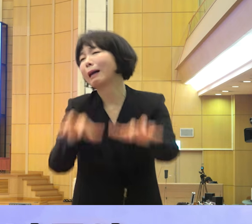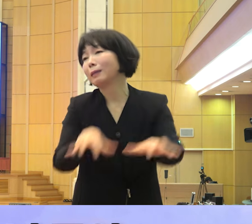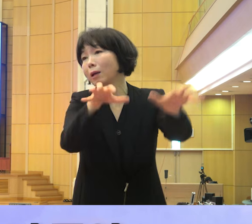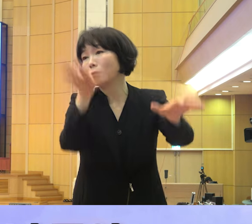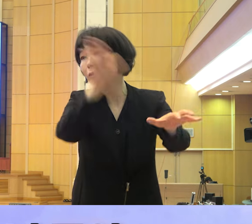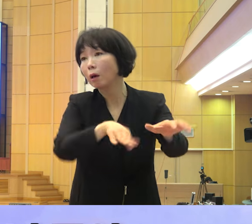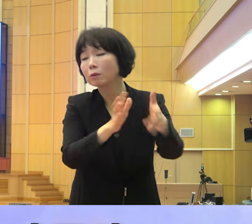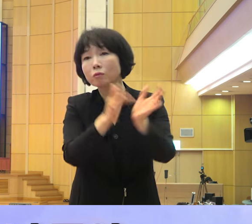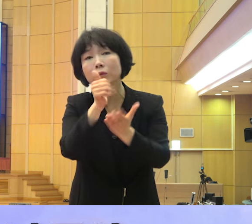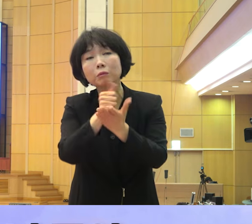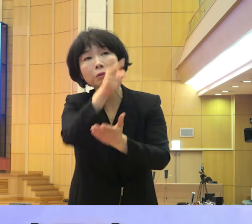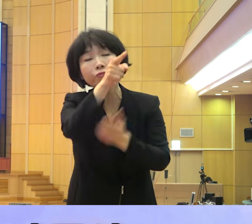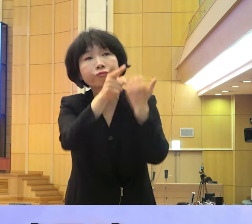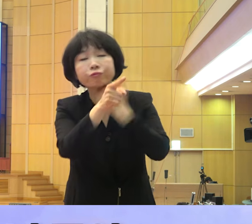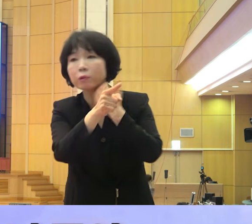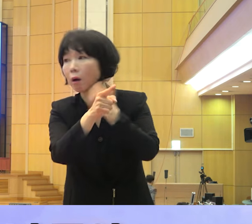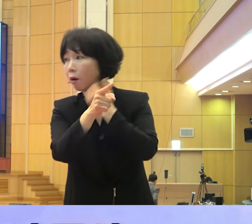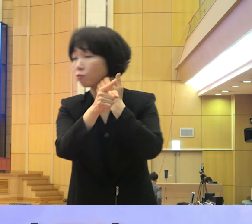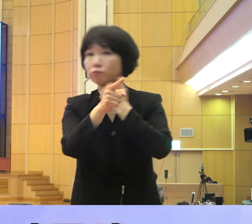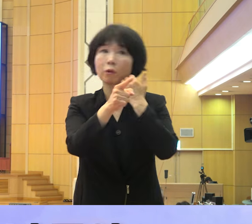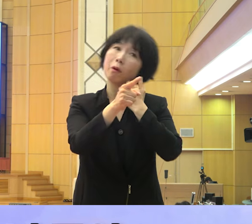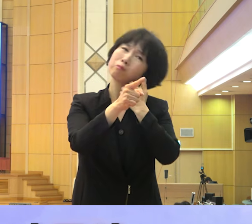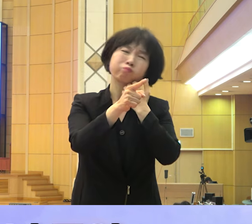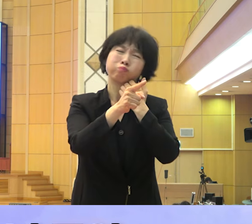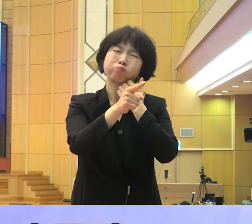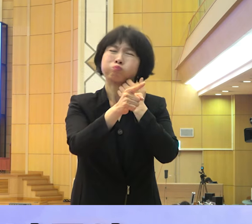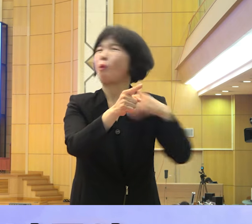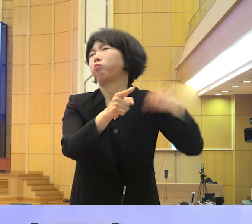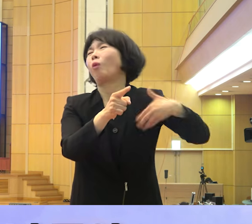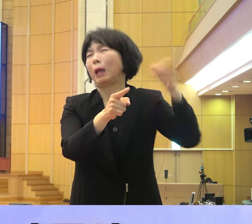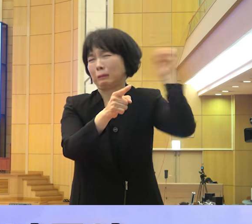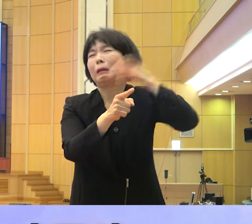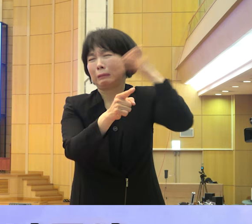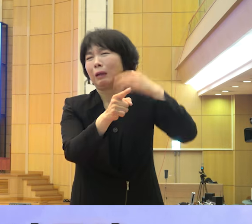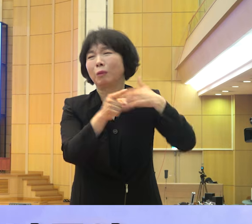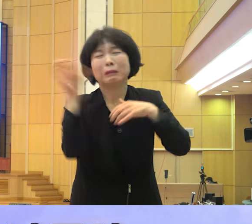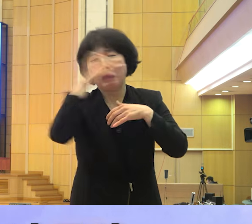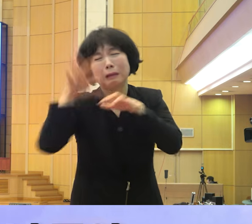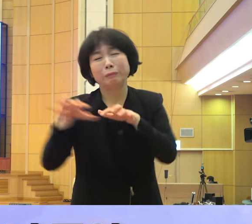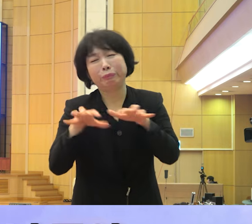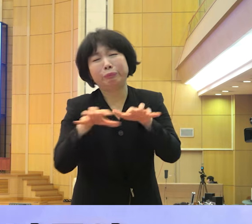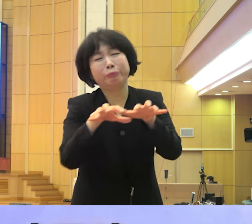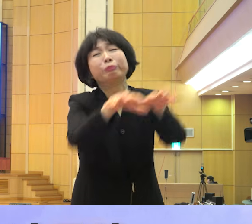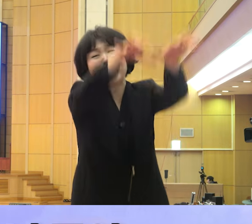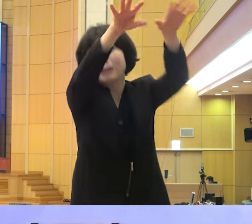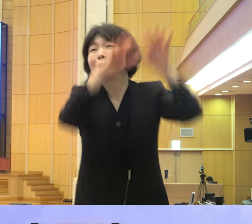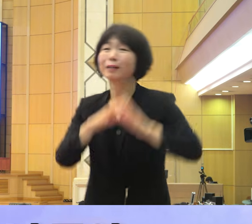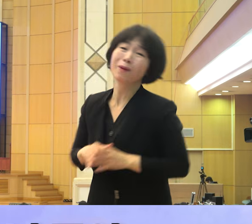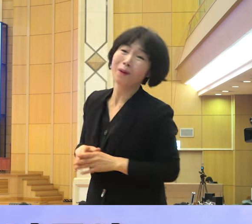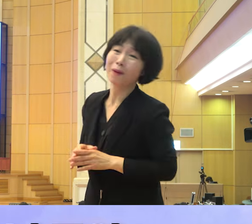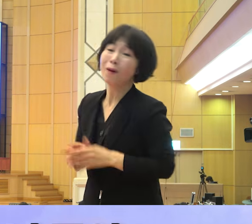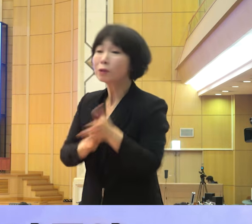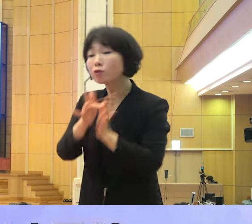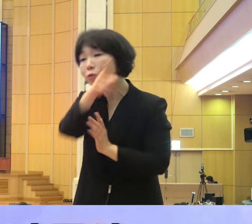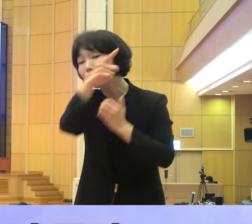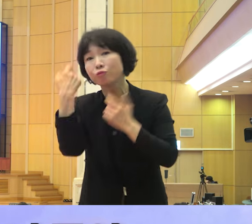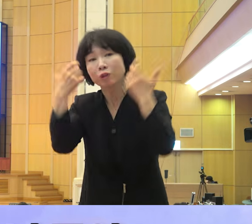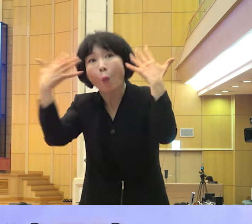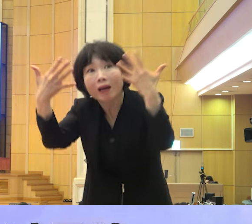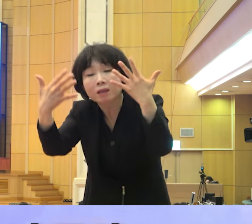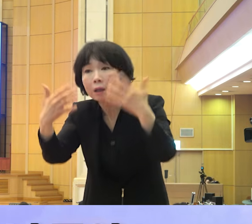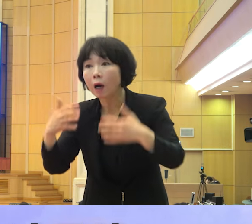사실, 예수님은 하나님의 아들이라는 사실을 그렇게 그냥 귀에 딱지가 않을 정도로